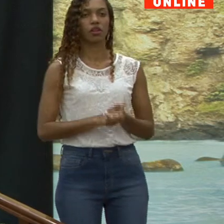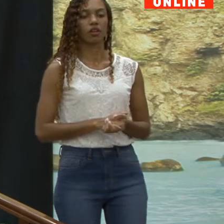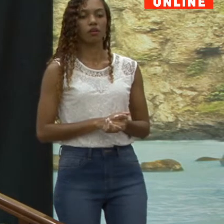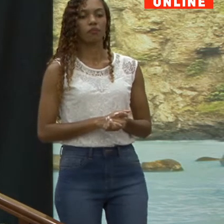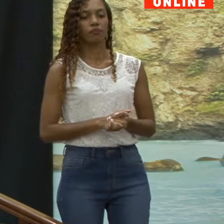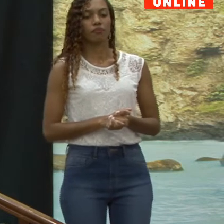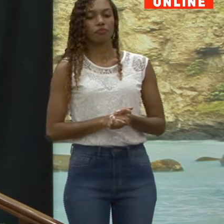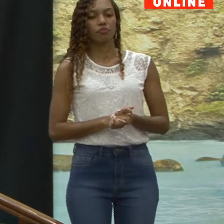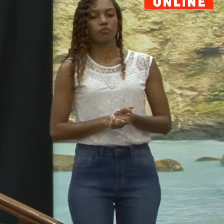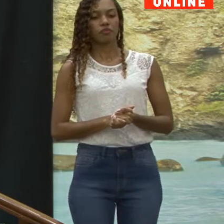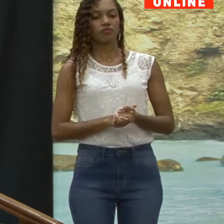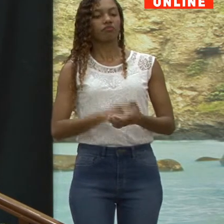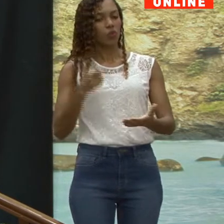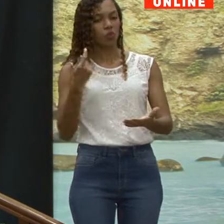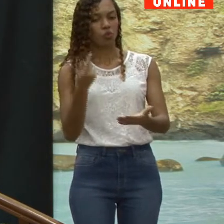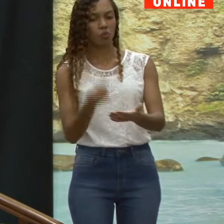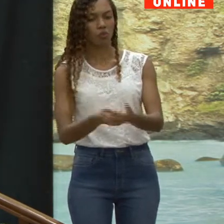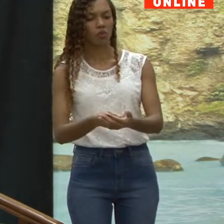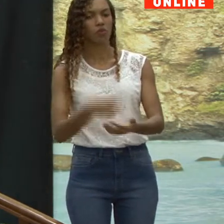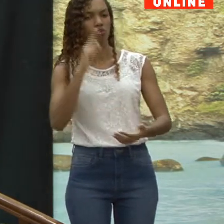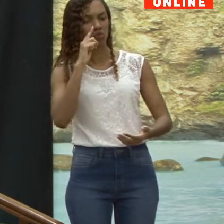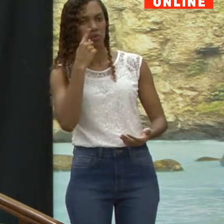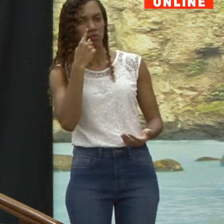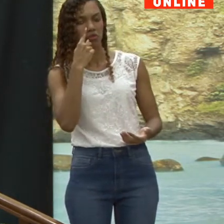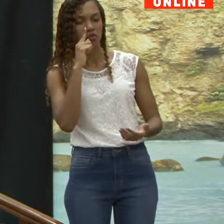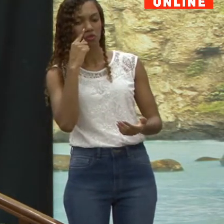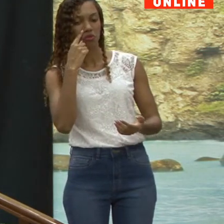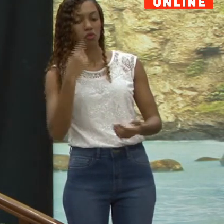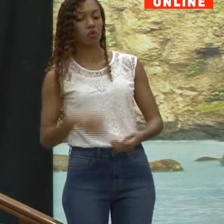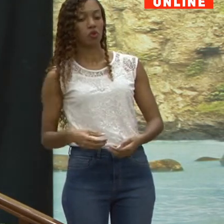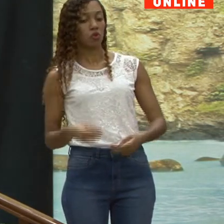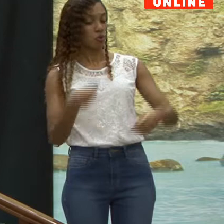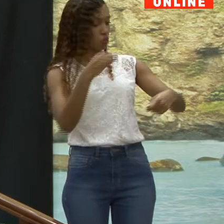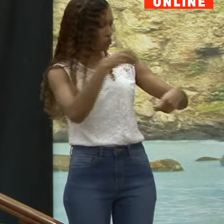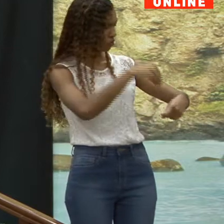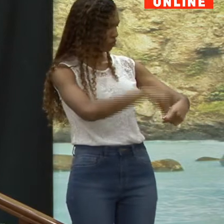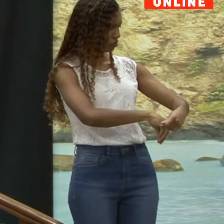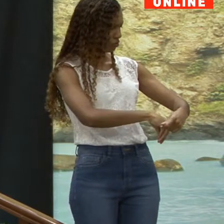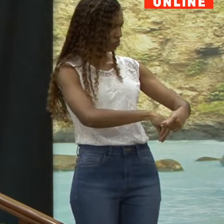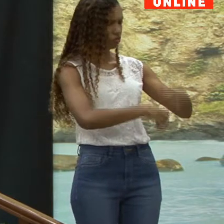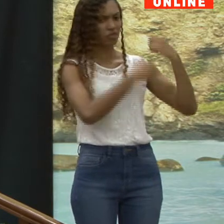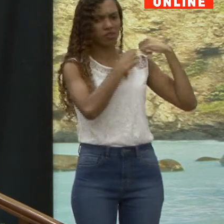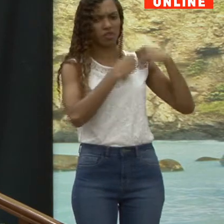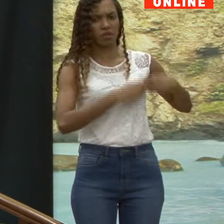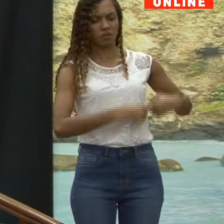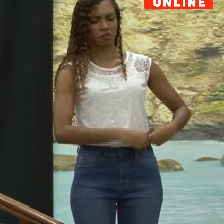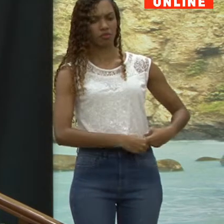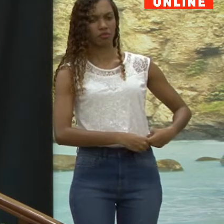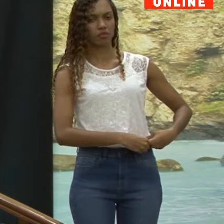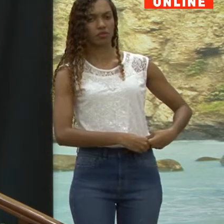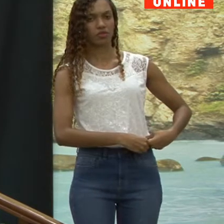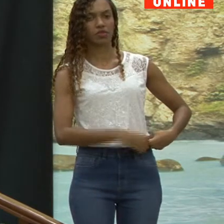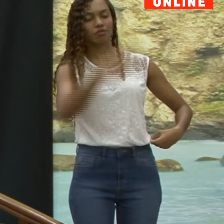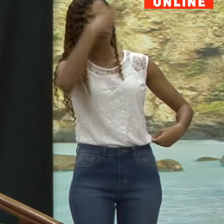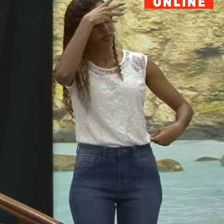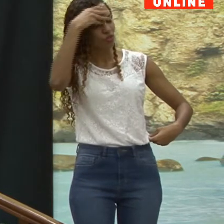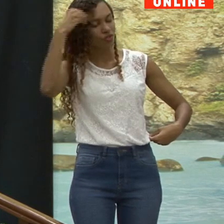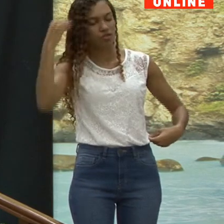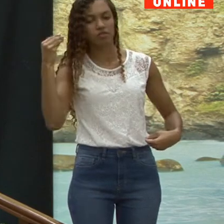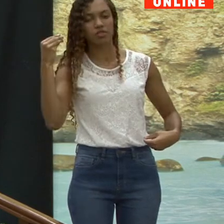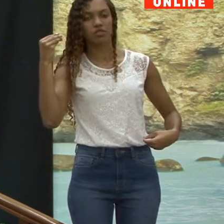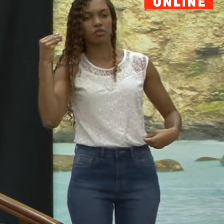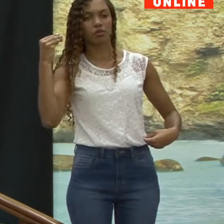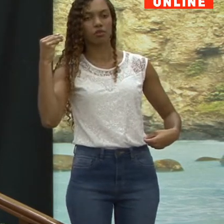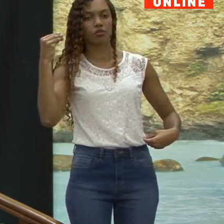o saco de biscoito, ela colocou na bolsa e esqueceu. E por acaso era o mesmo biscoito que ela tinha comprado, era o que o